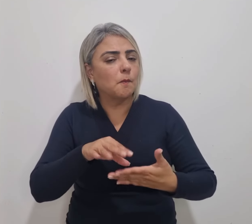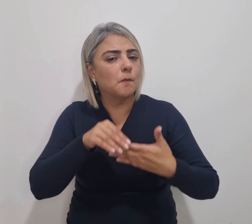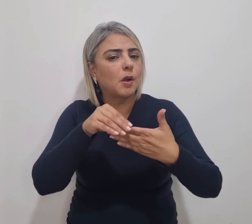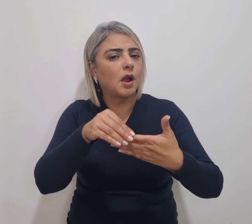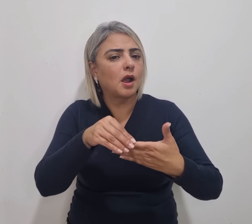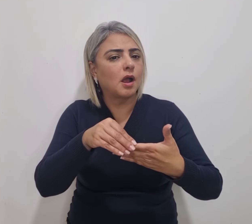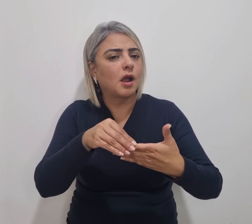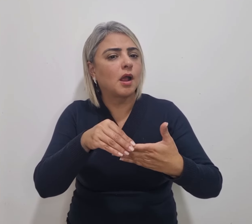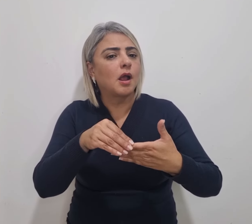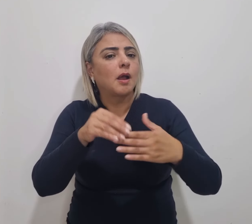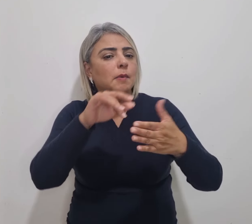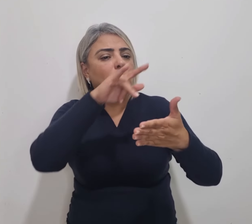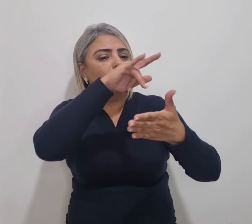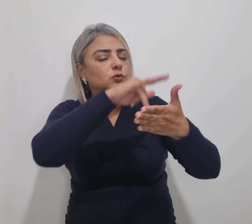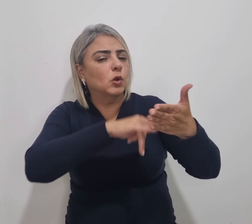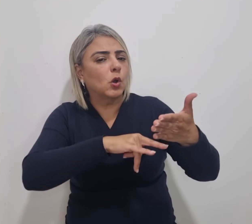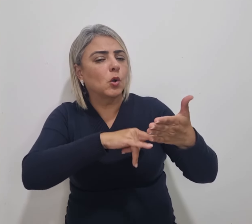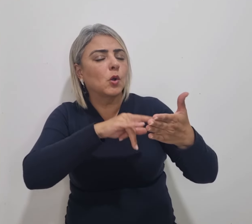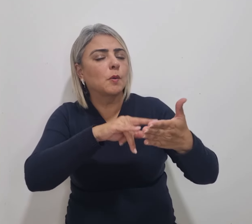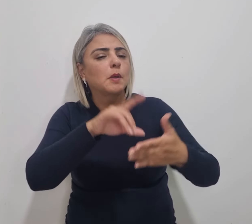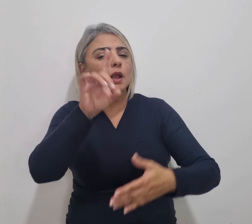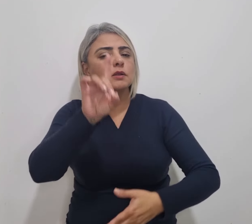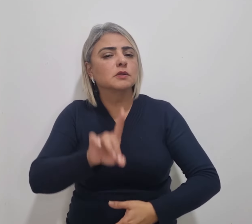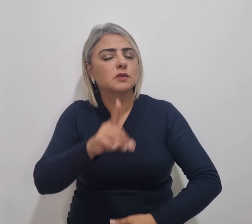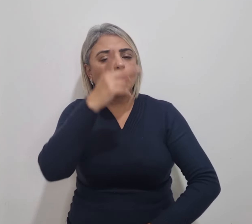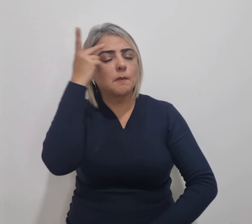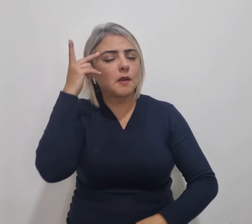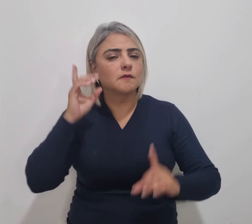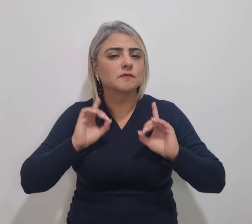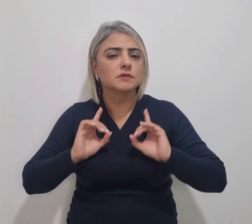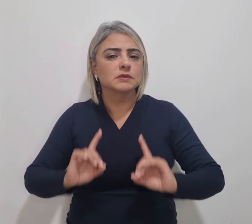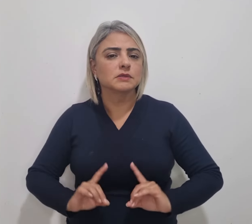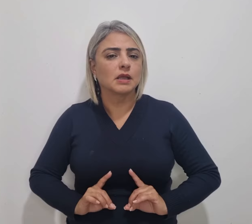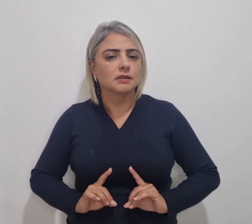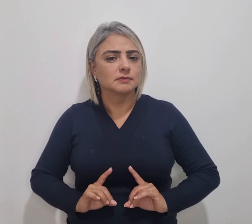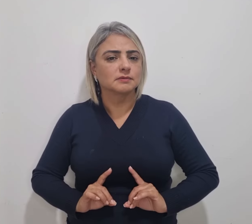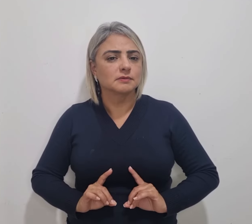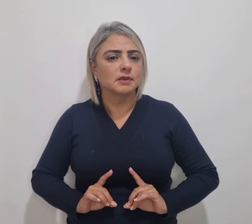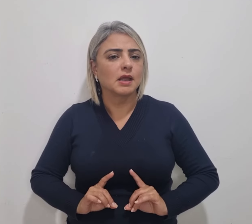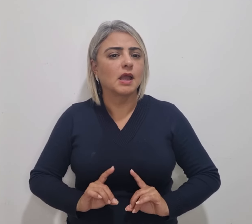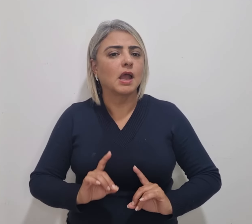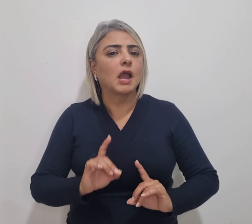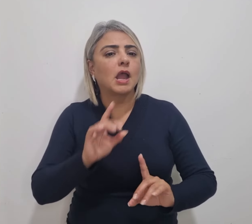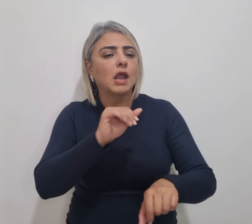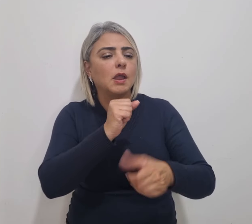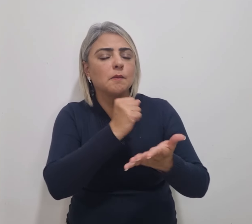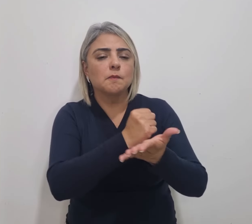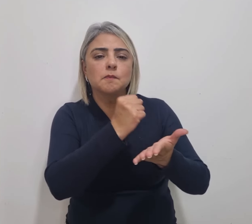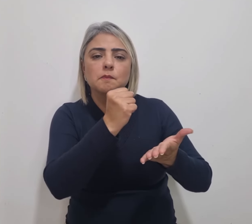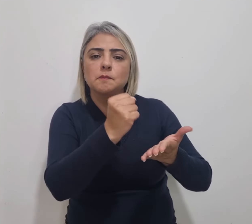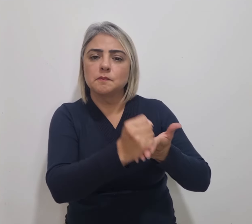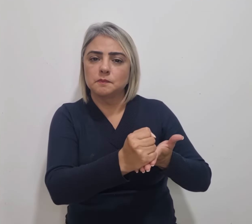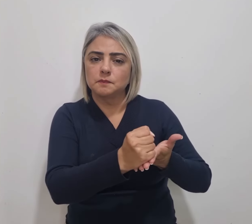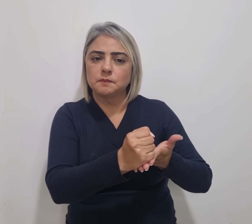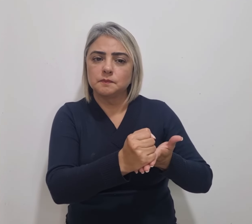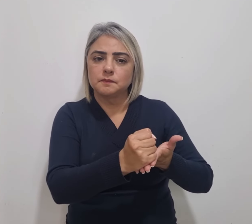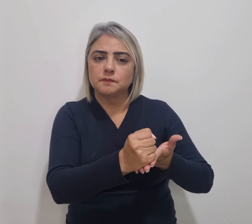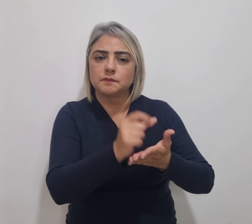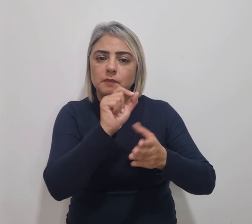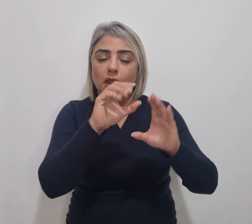Convenção sobre os Direitos das Pessoas com Deficiência e Protocolo Facultativo, a Convenção sobre